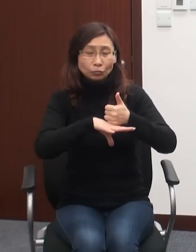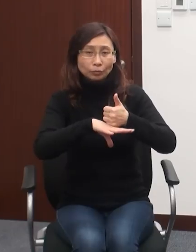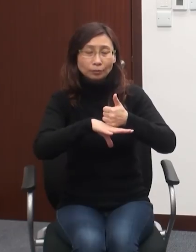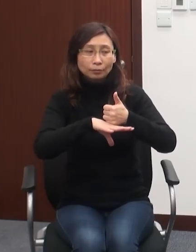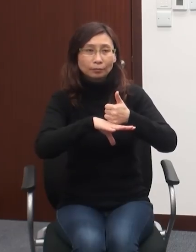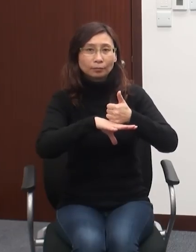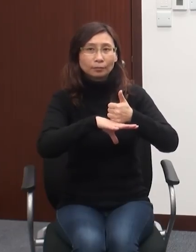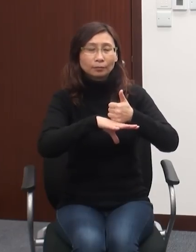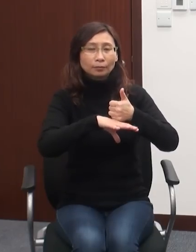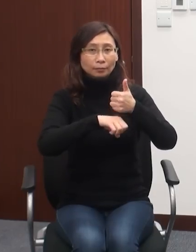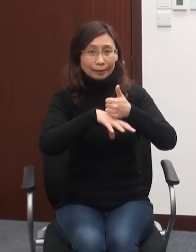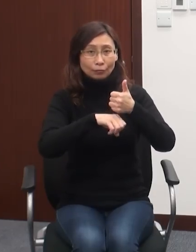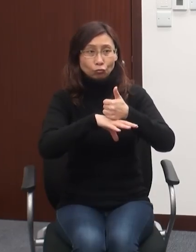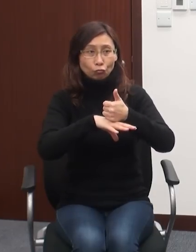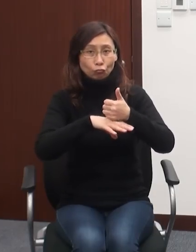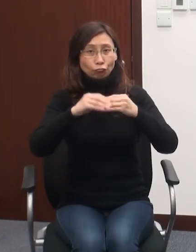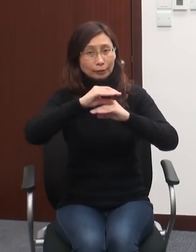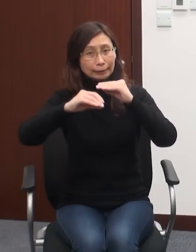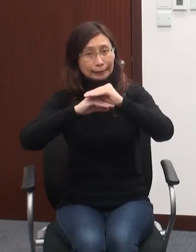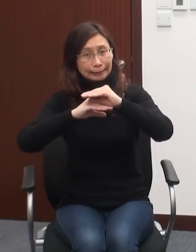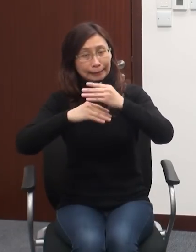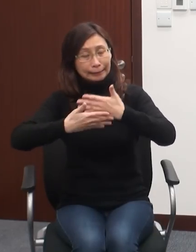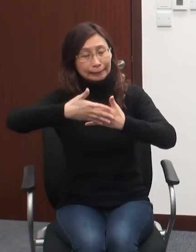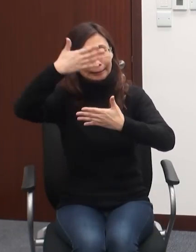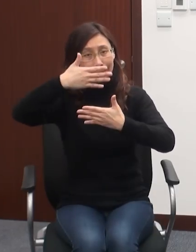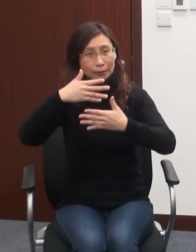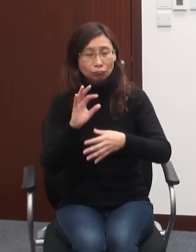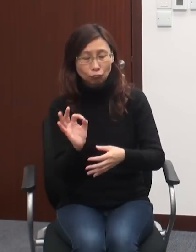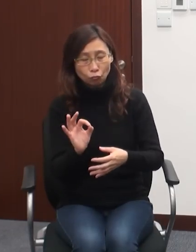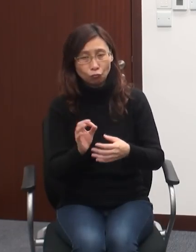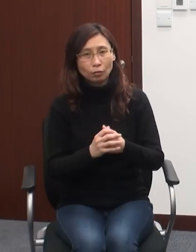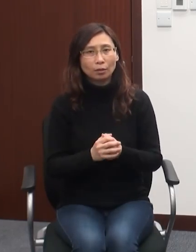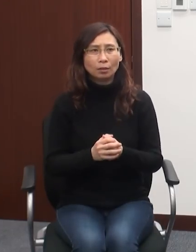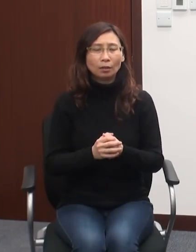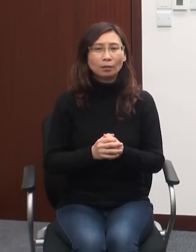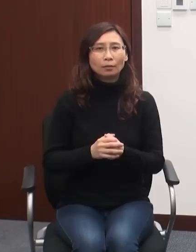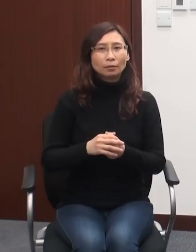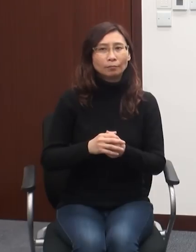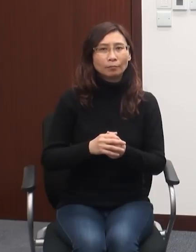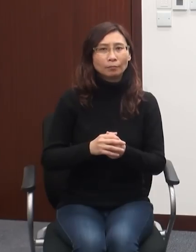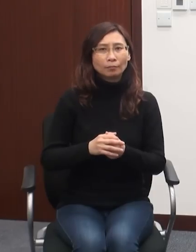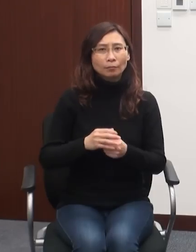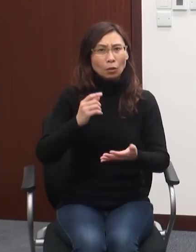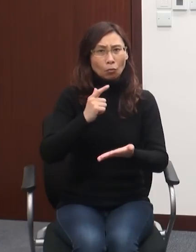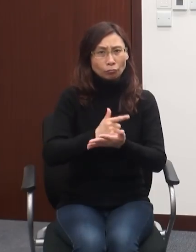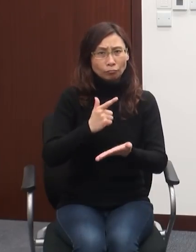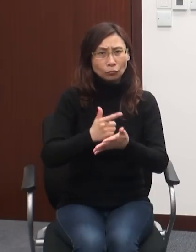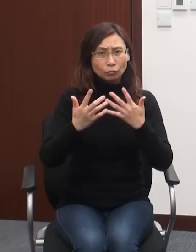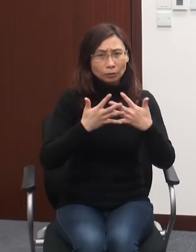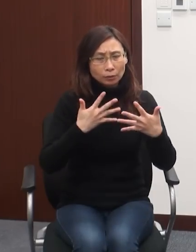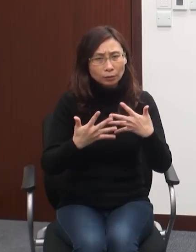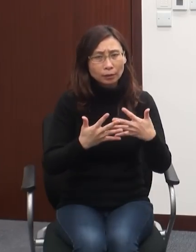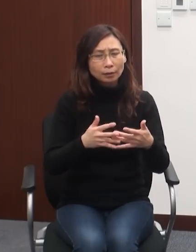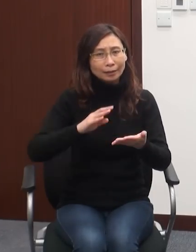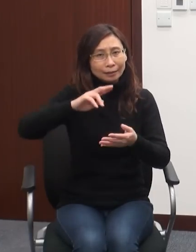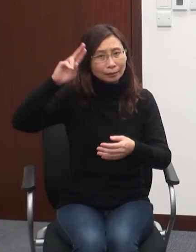呢個基礎建設。咁基礎建設冇咗之後咧，咁佢覺得咁好大鑊嘅喎，所以佢咧就話，因為我哋嘅經